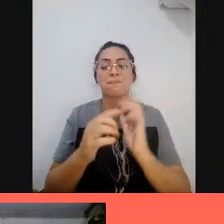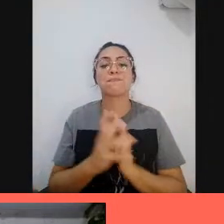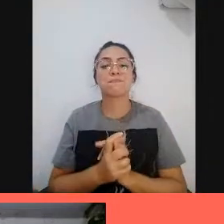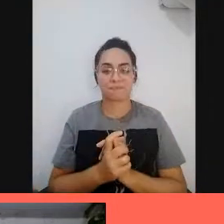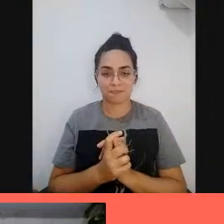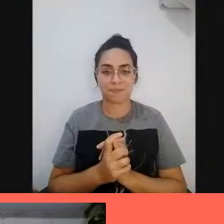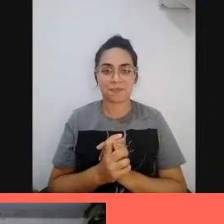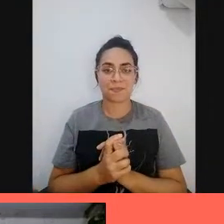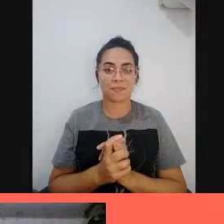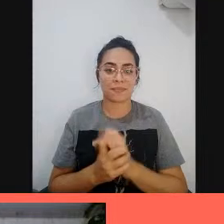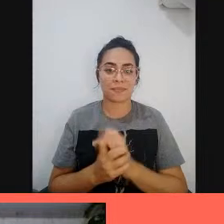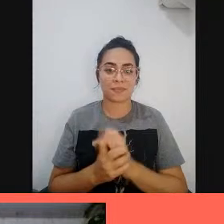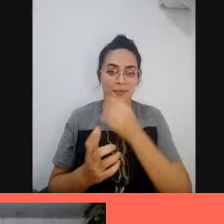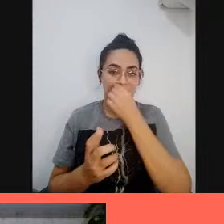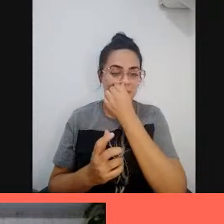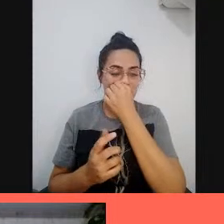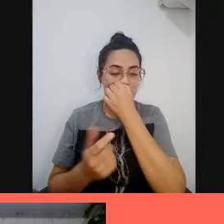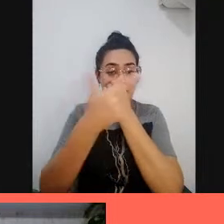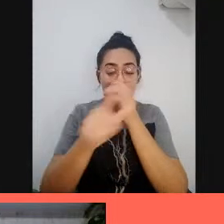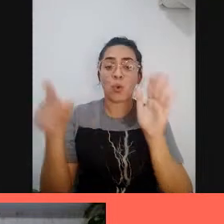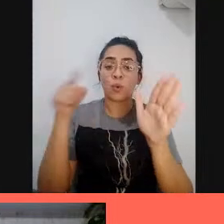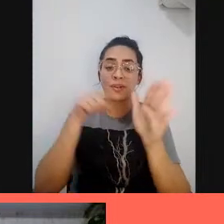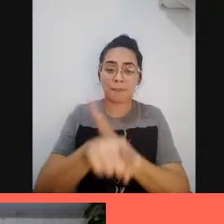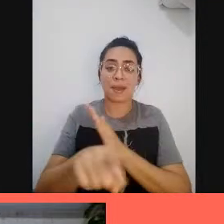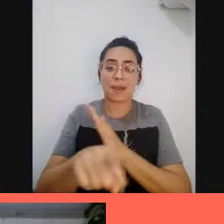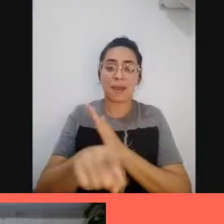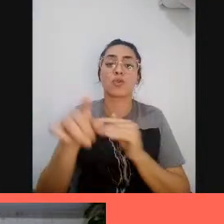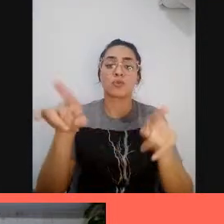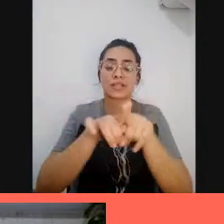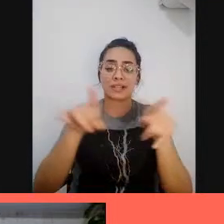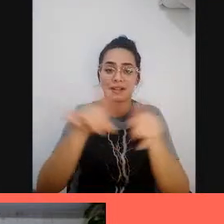Então, tem outra questão aqui também, professor.